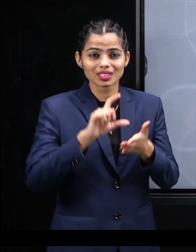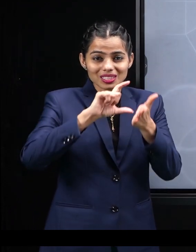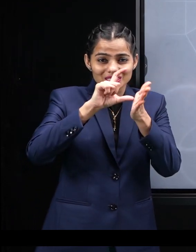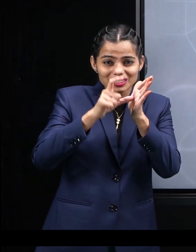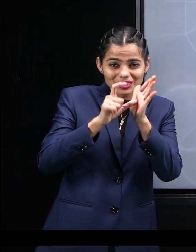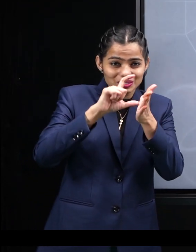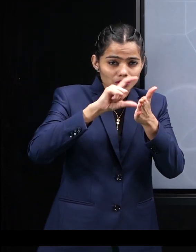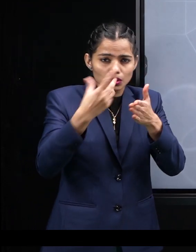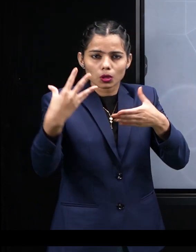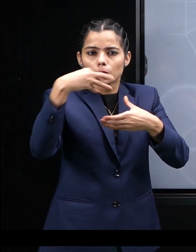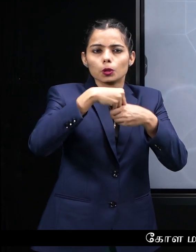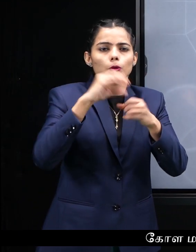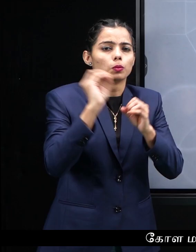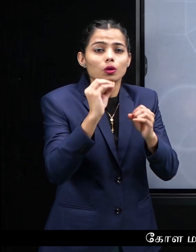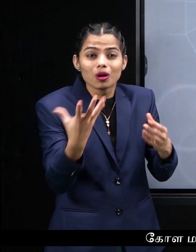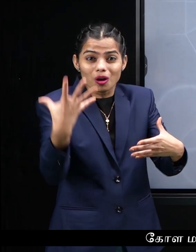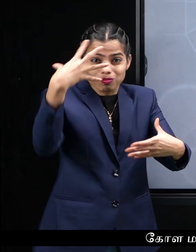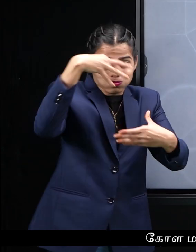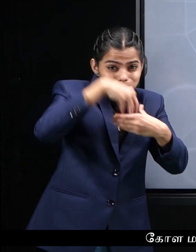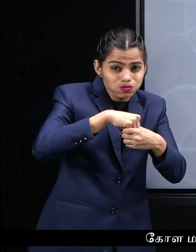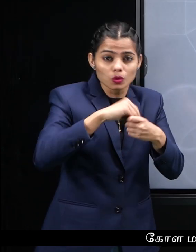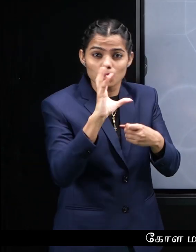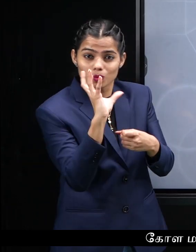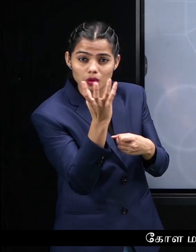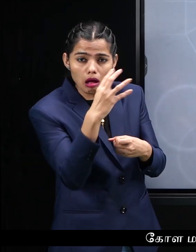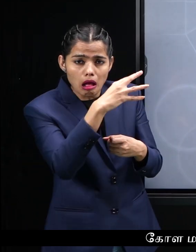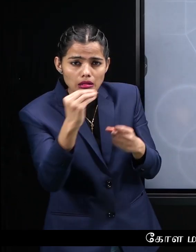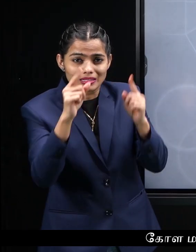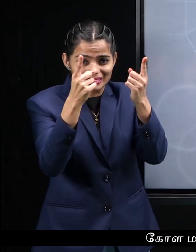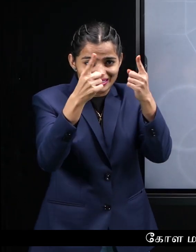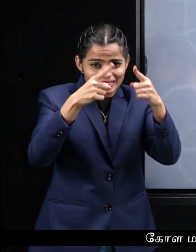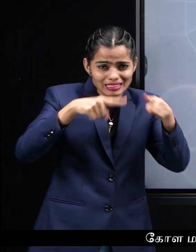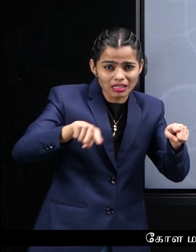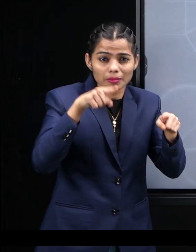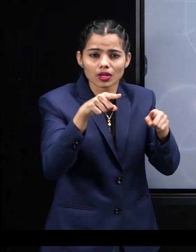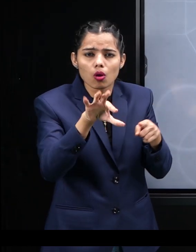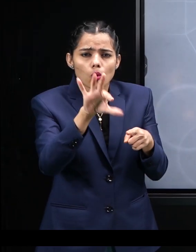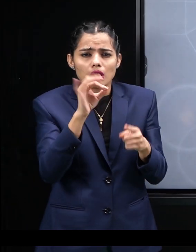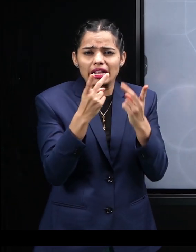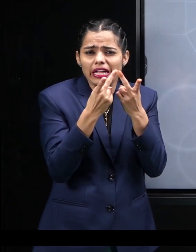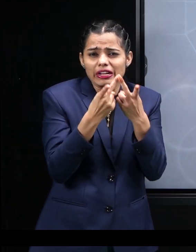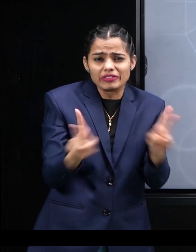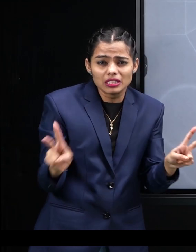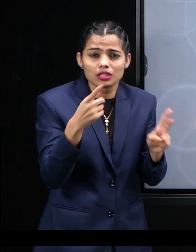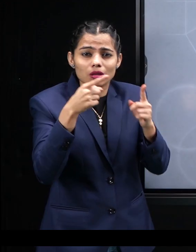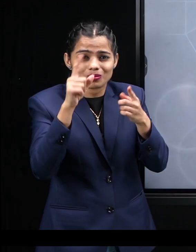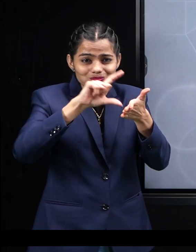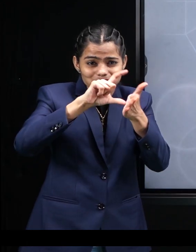யூக்ளிடியன் அல்லாத வடிவவியல் கோள மற்றும் ஹைபர்போலிக் வடிவவியலை உள்ளடக்கியது. இது யூக்ளிடியன்